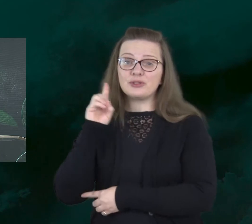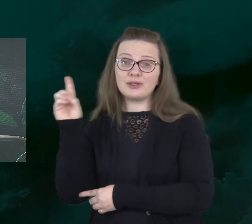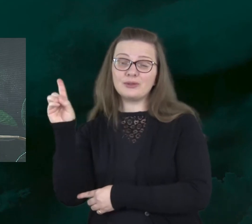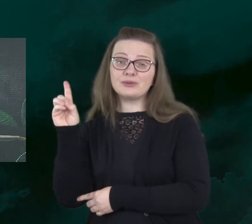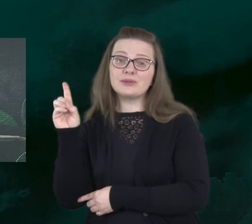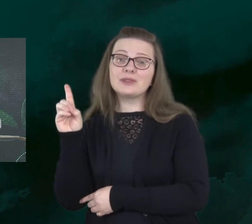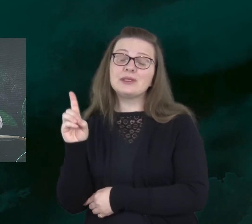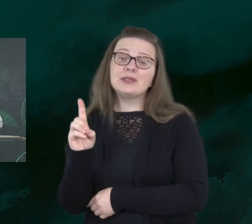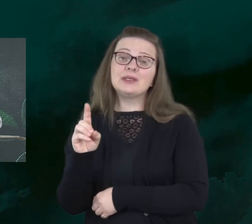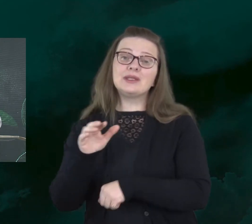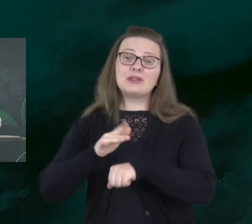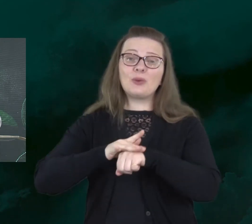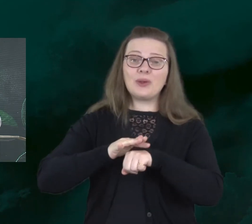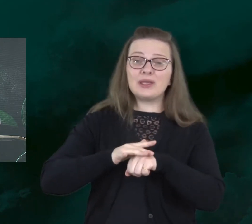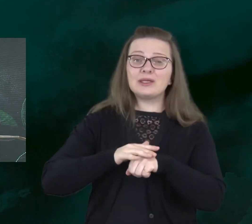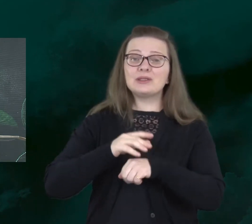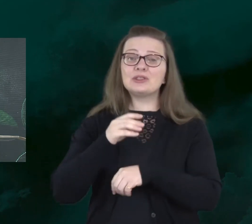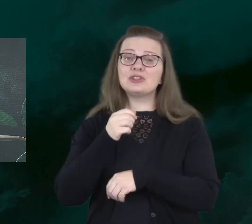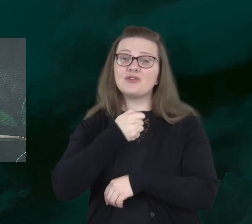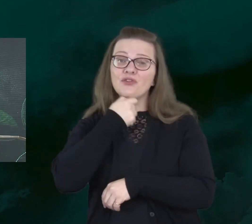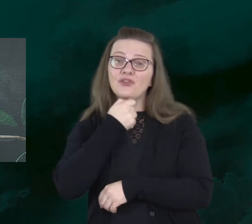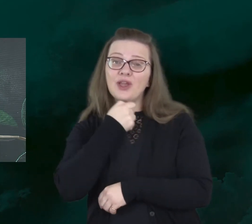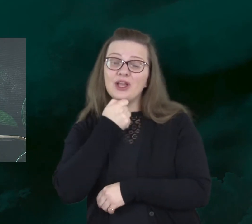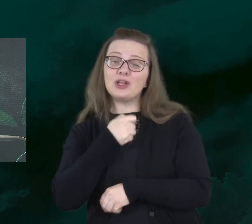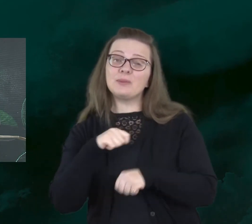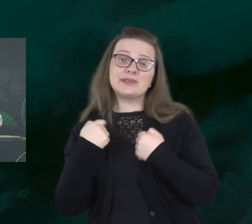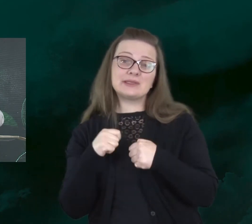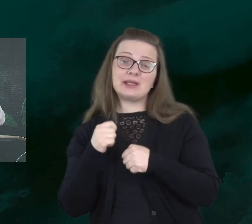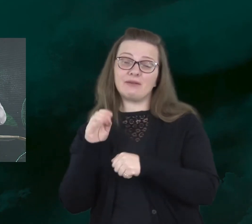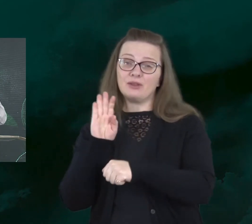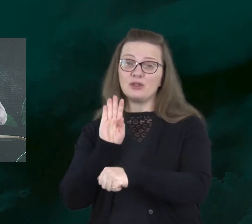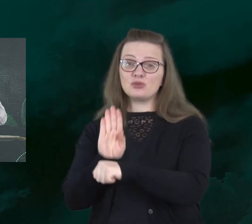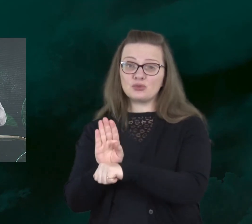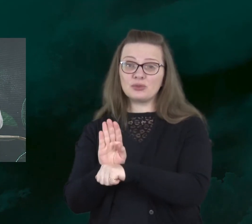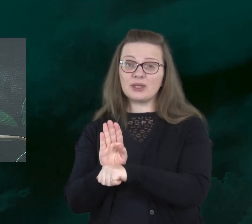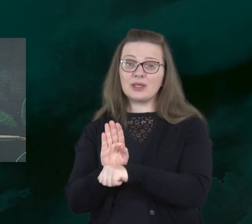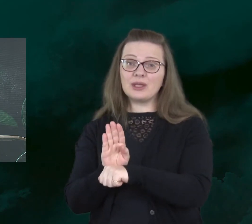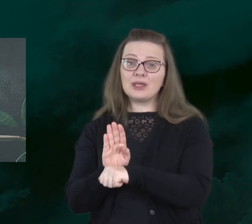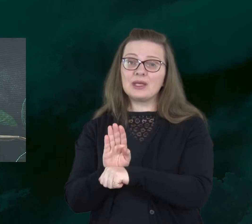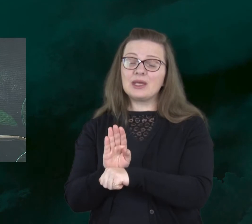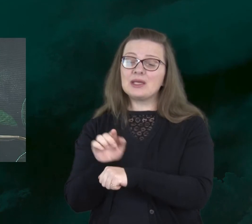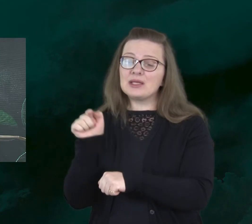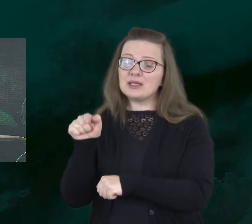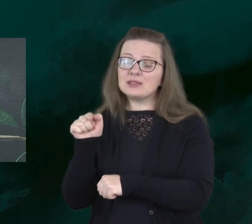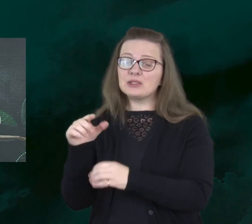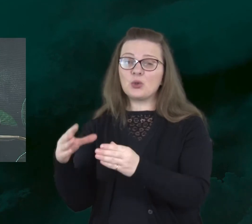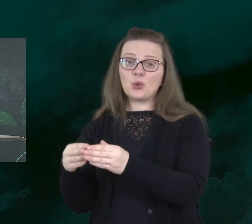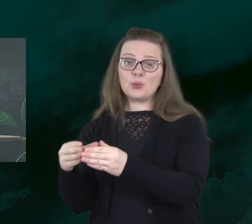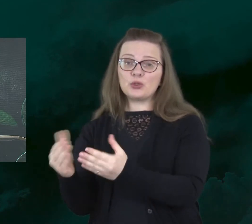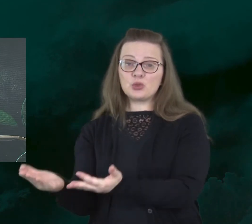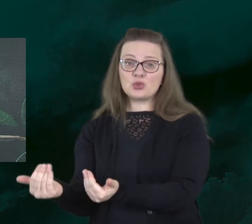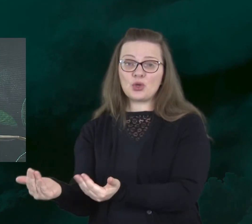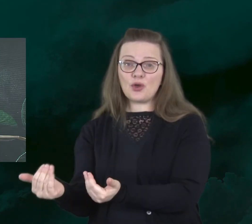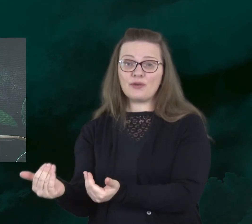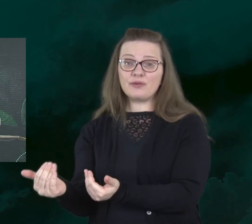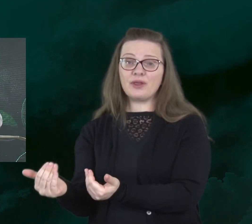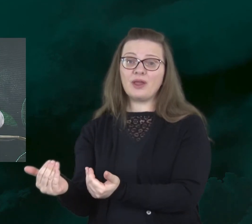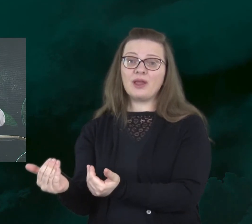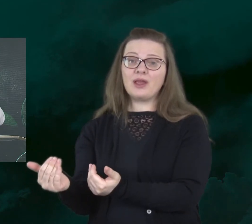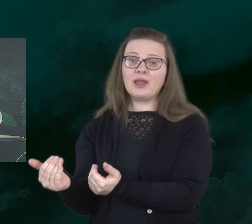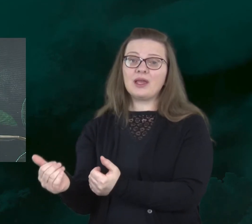ajuda física, esses jovens revezavam em honra do irmão, do servo de Deus,